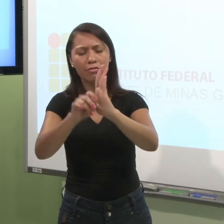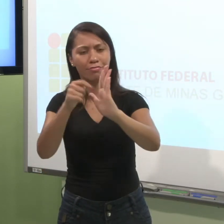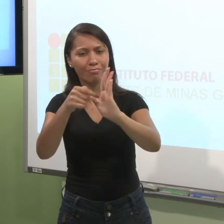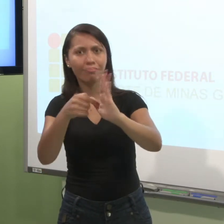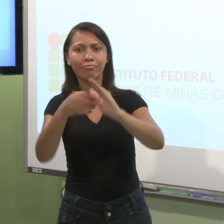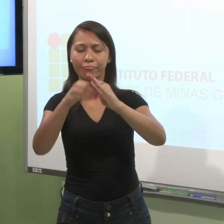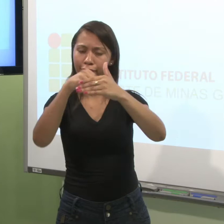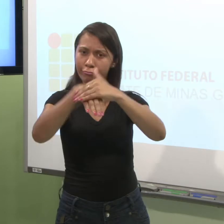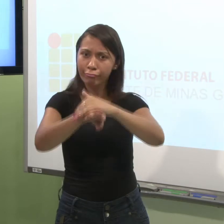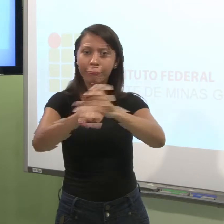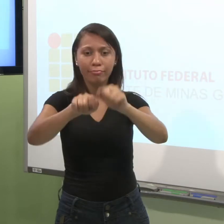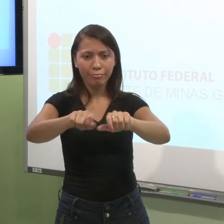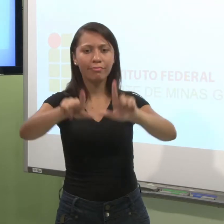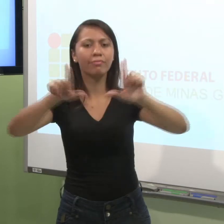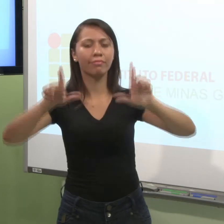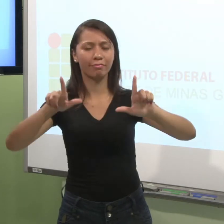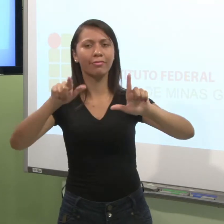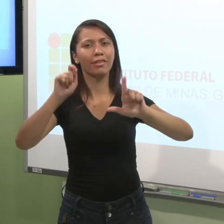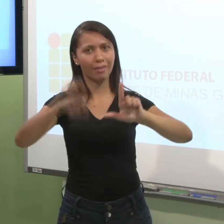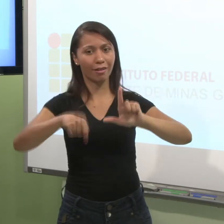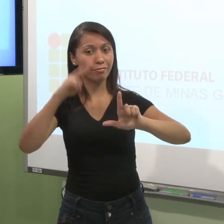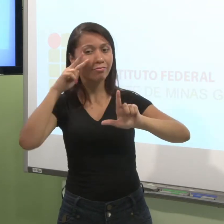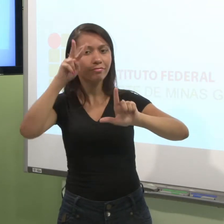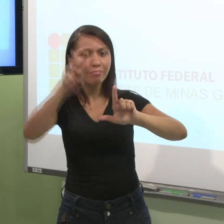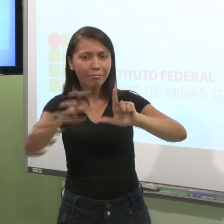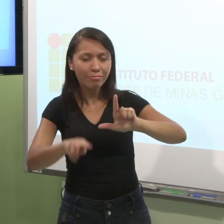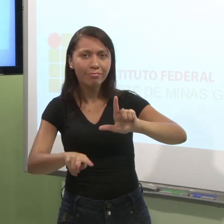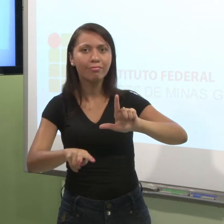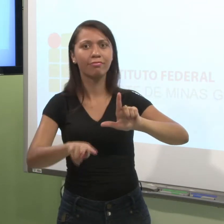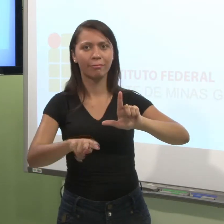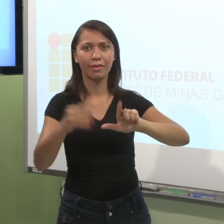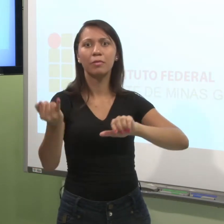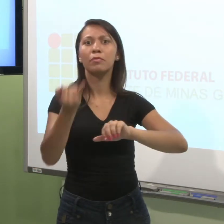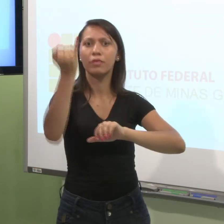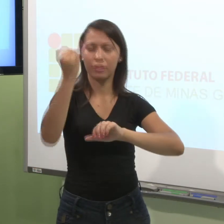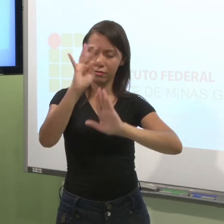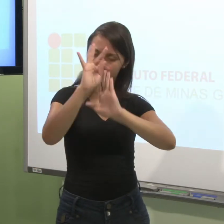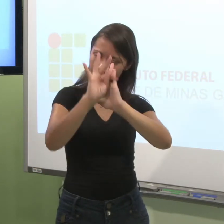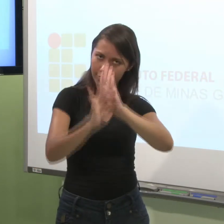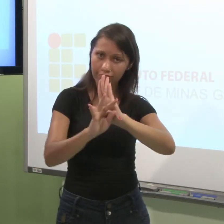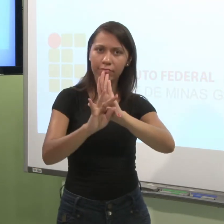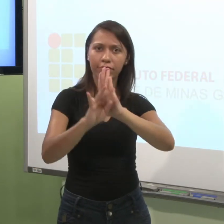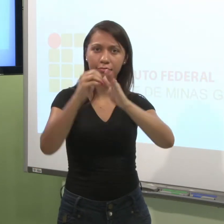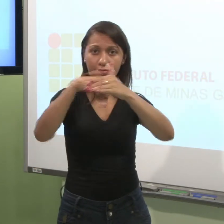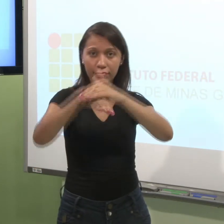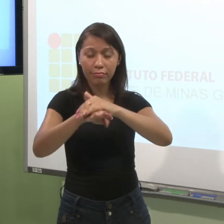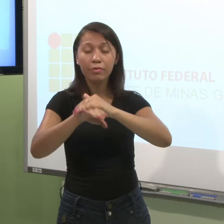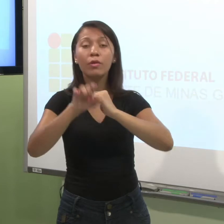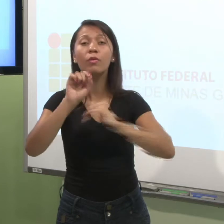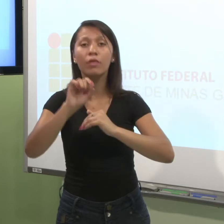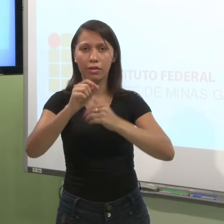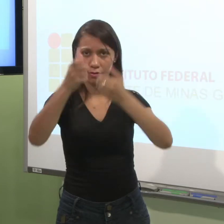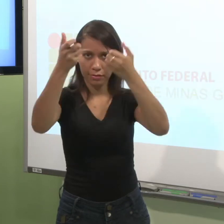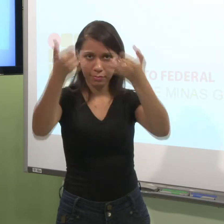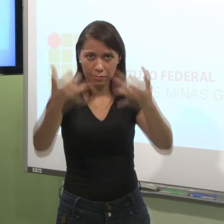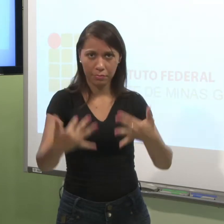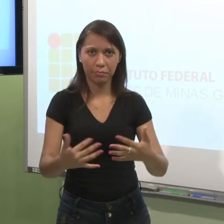estará disponível. Então, para salvar seu texto, você deve seguir essas orientações. Olha só o próximo slide.